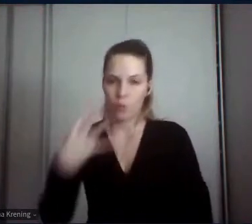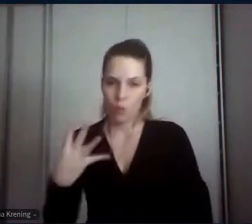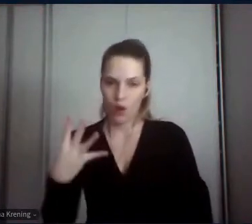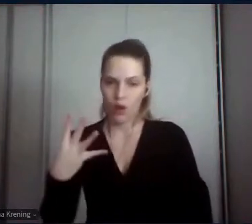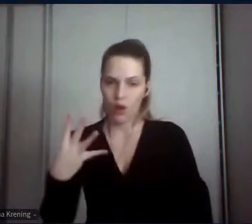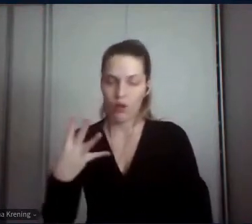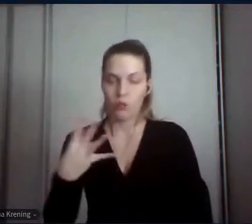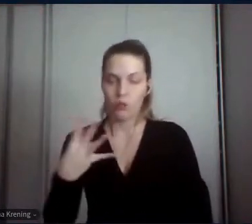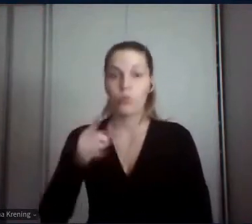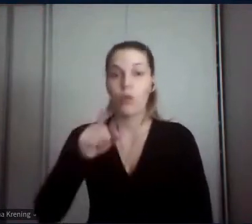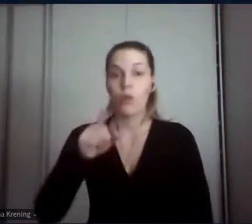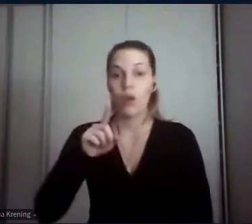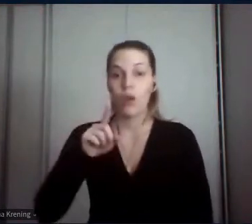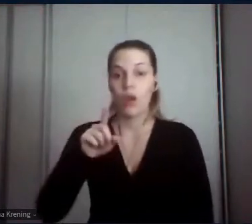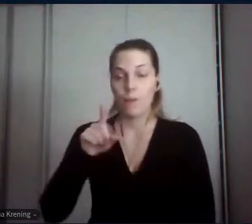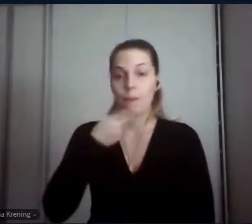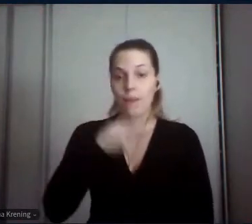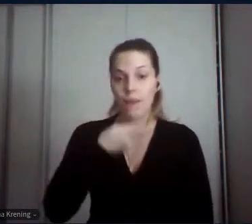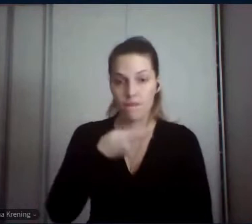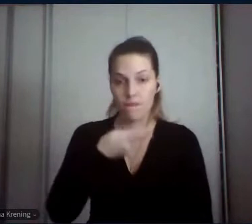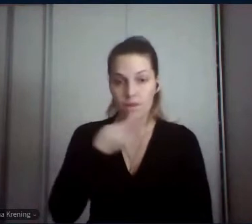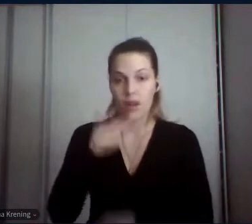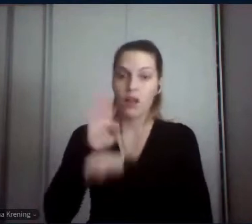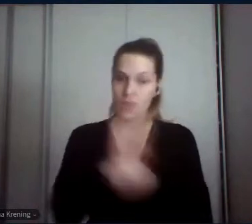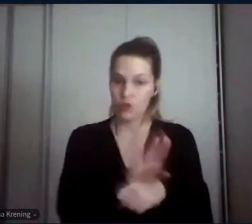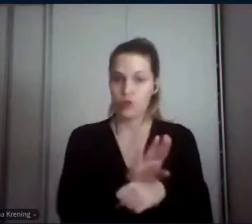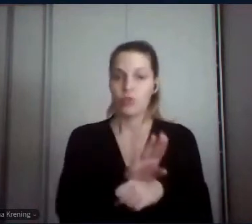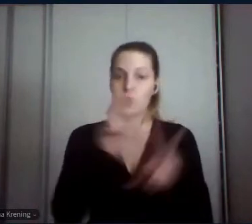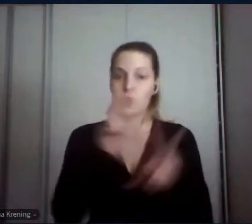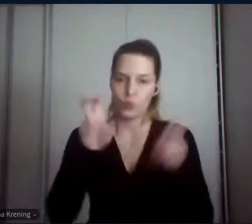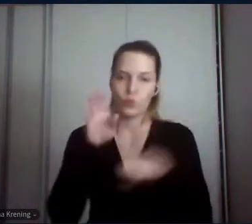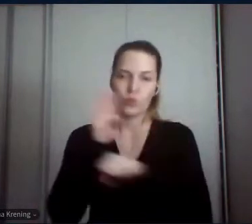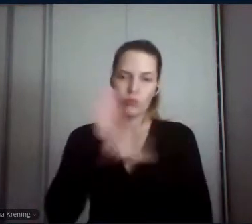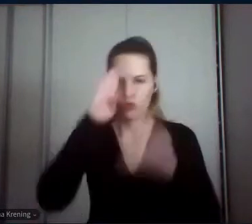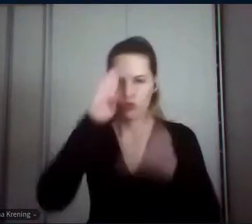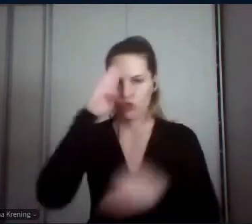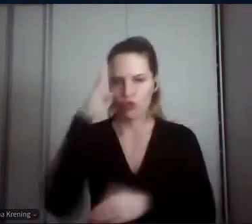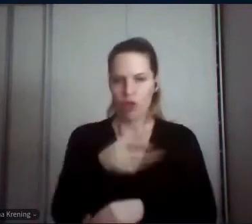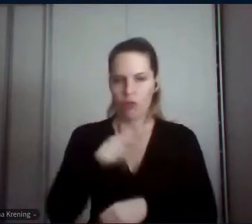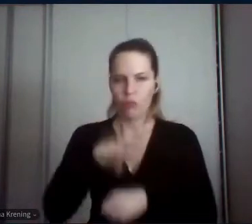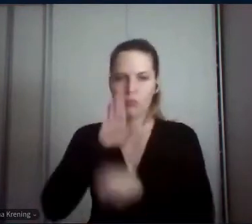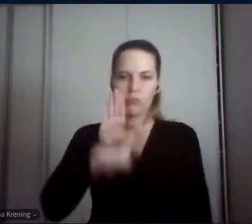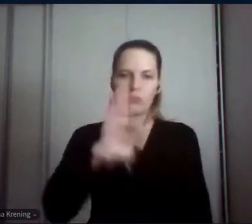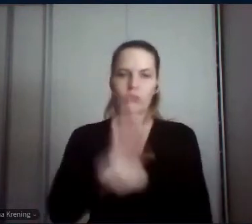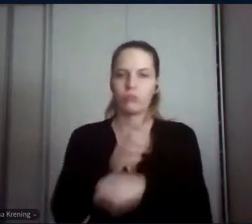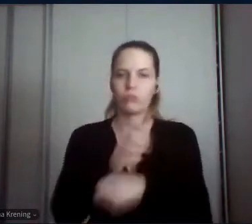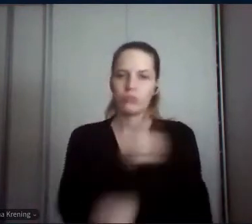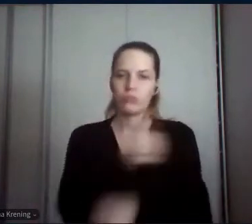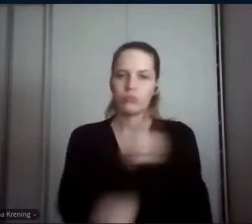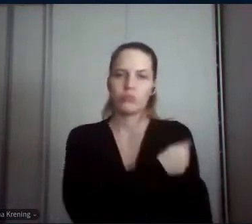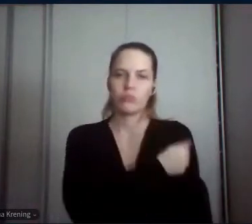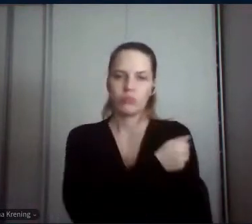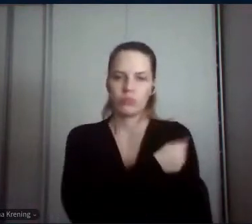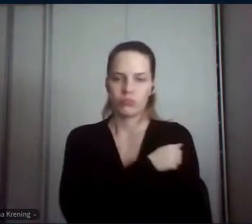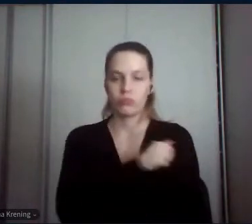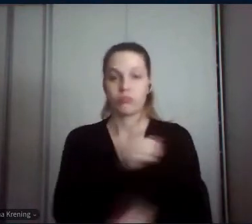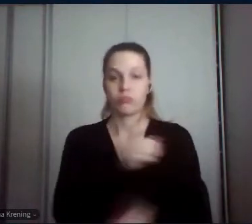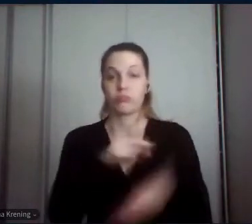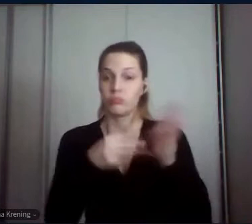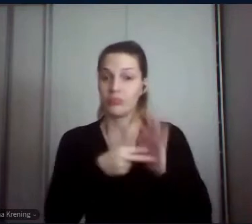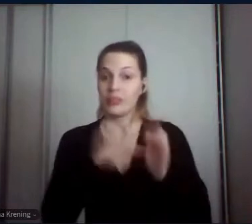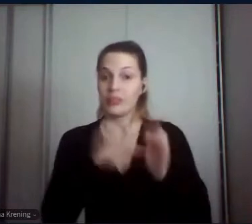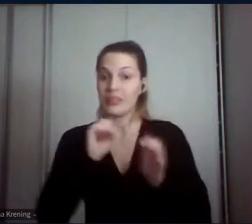Programa Nacional de Assistência Estudantil. Ou seja, só se tiver a mudança do decreto é que a